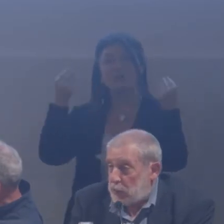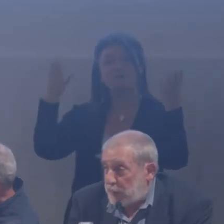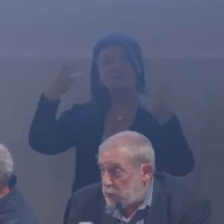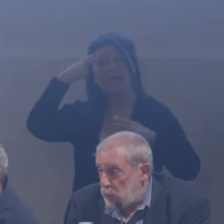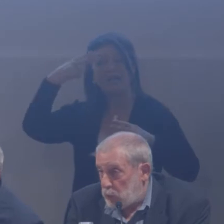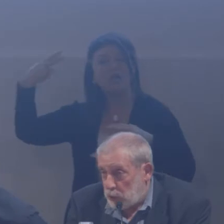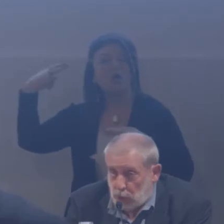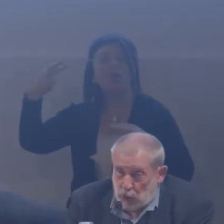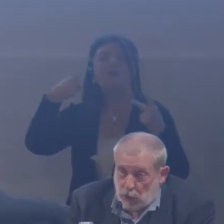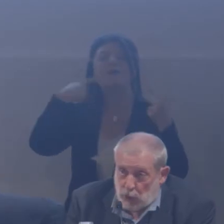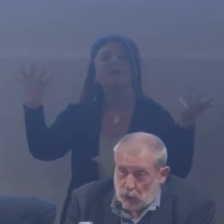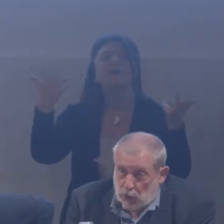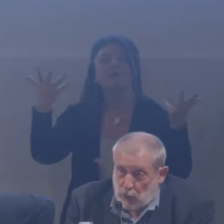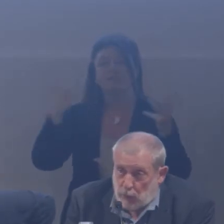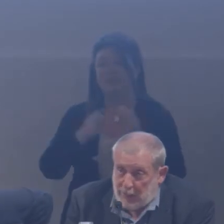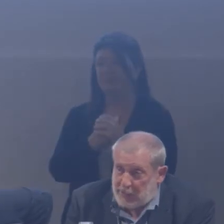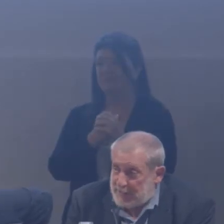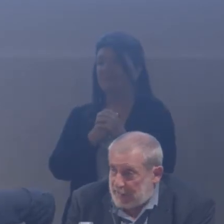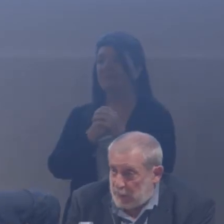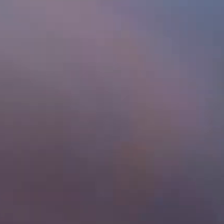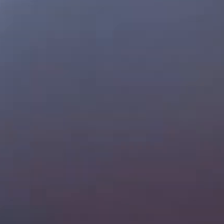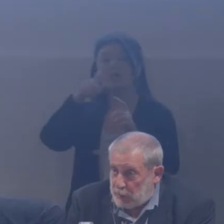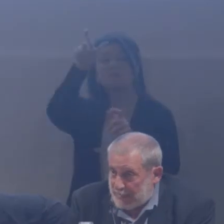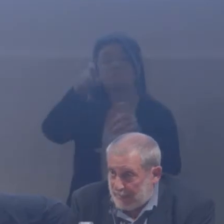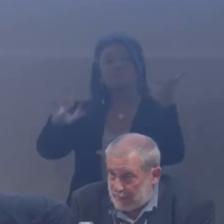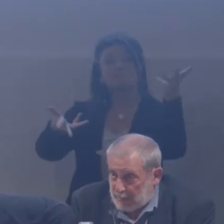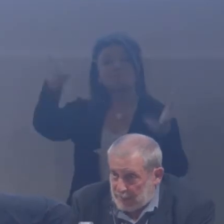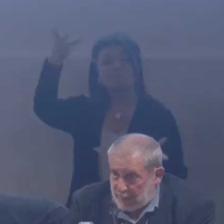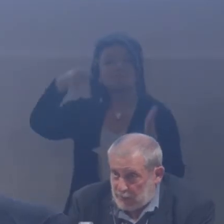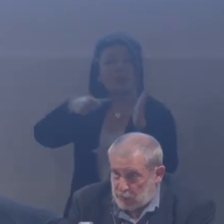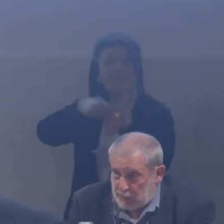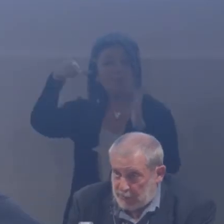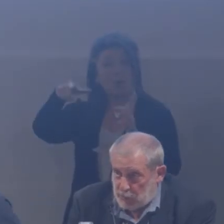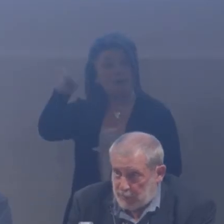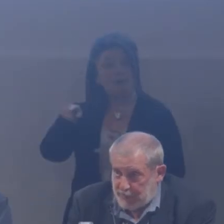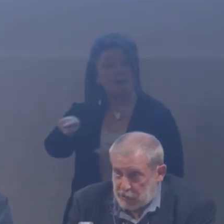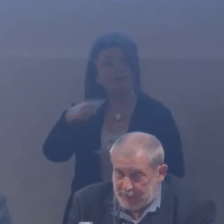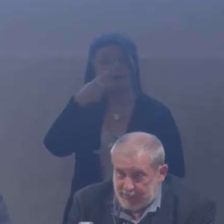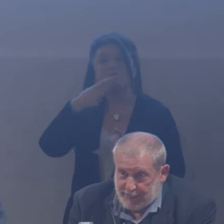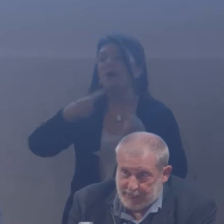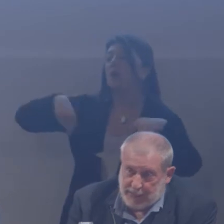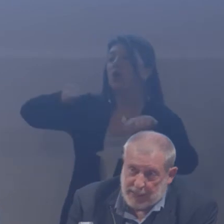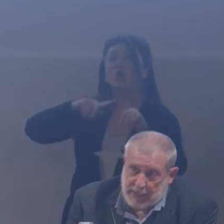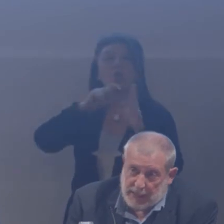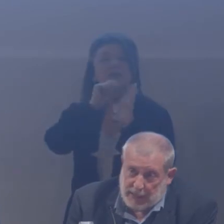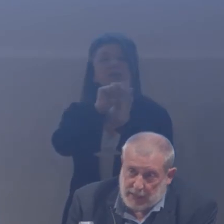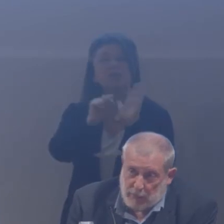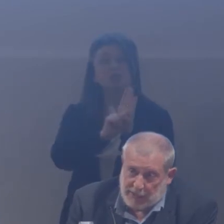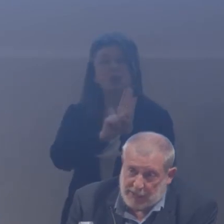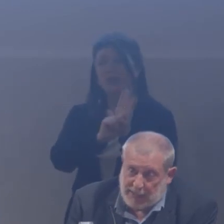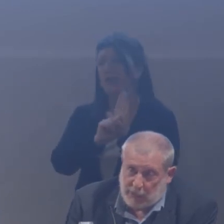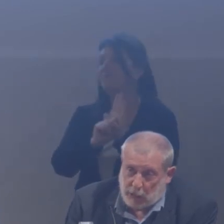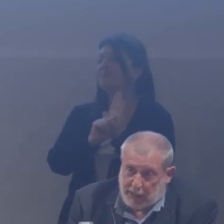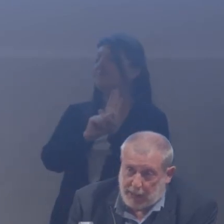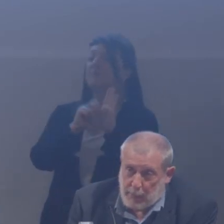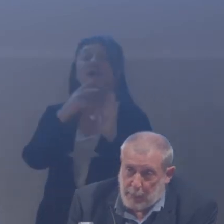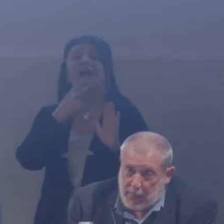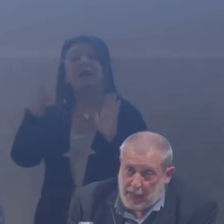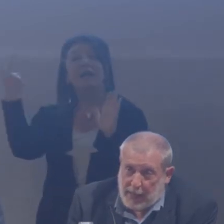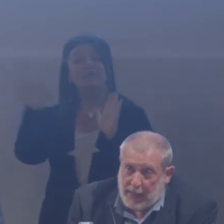stato soprattutto un magistrato importante per la nostra storia recente, un magistrato